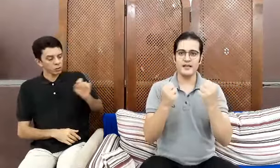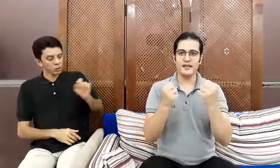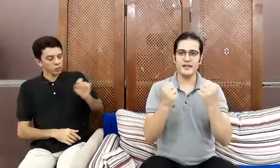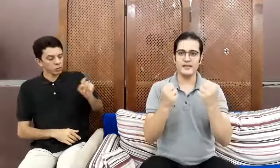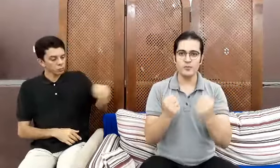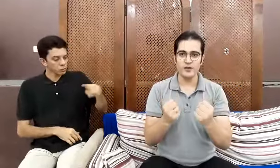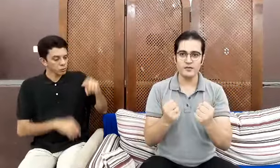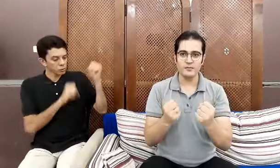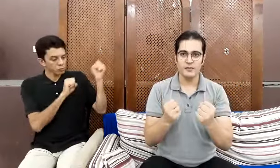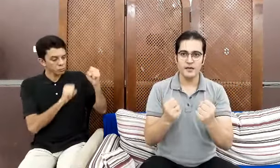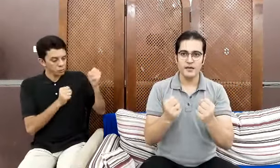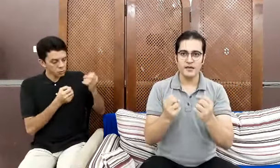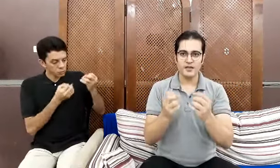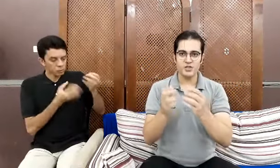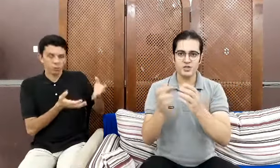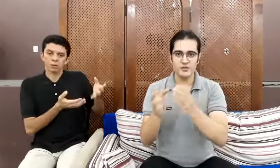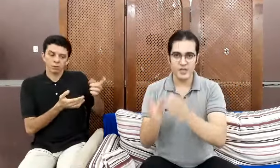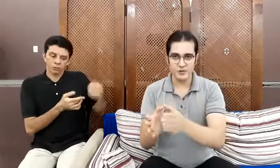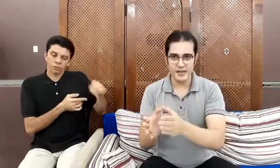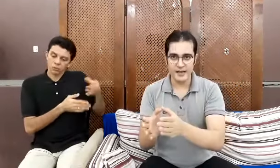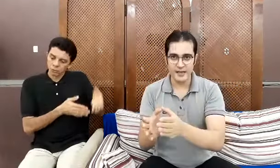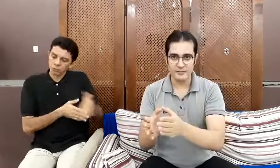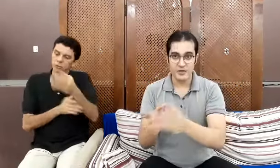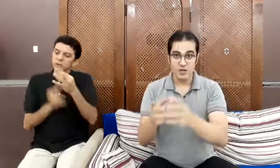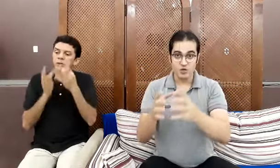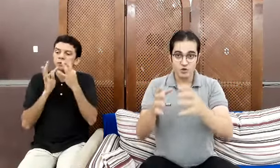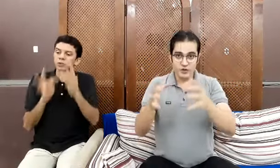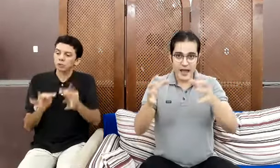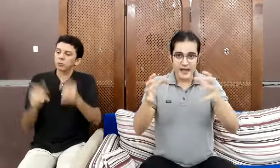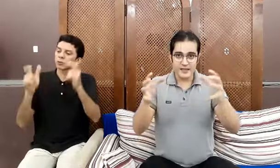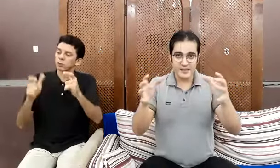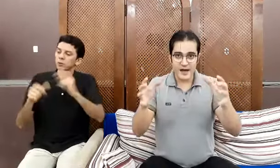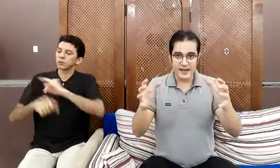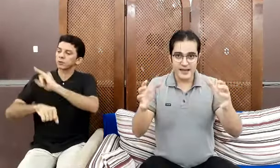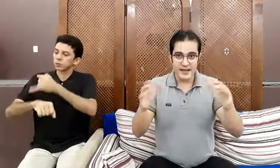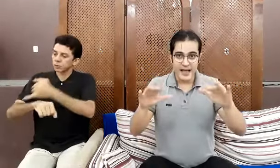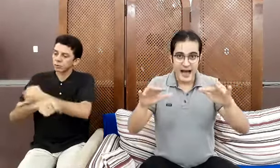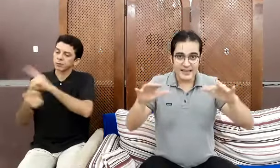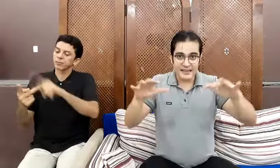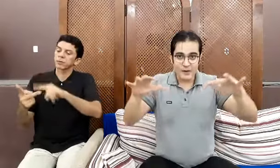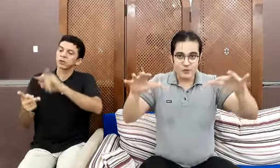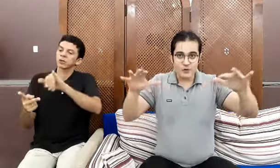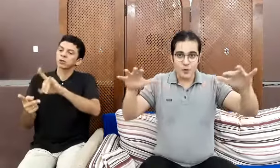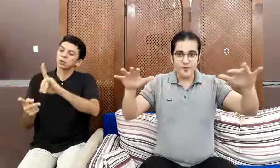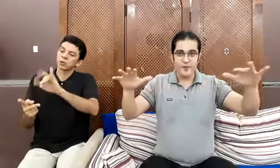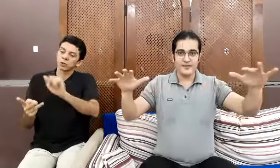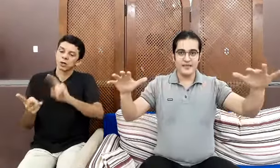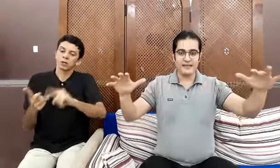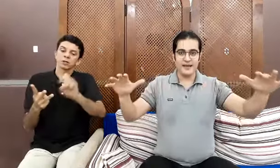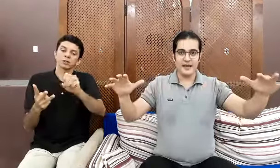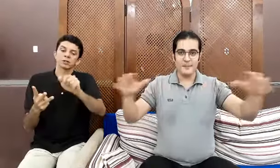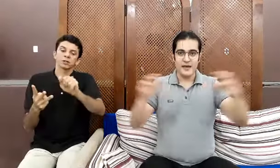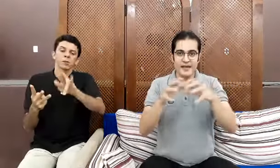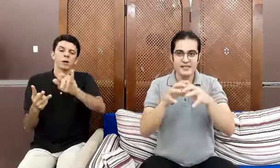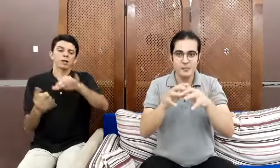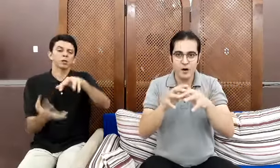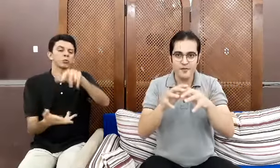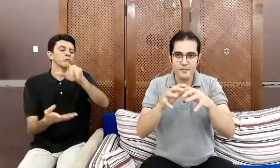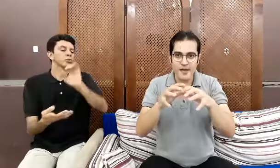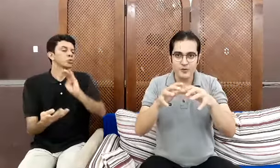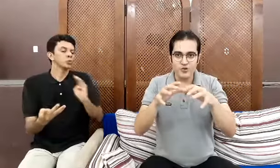tornarem testemunhas desde Jerusalém, Judéia e Samaria até os confins da terra.